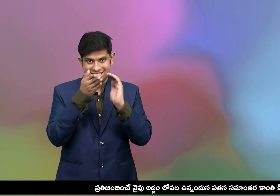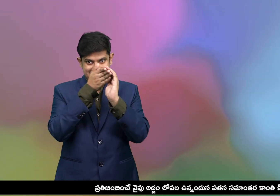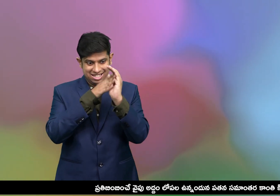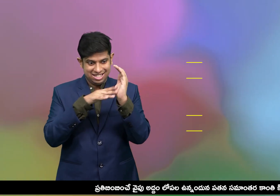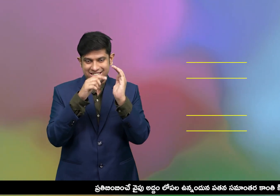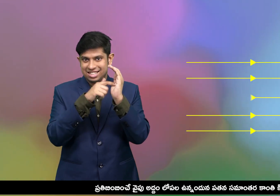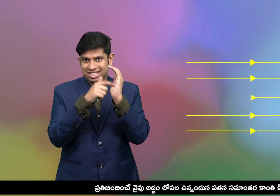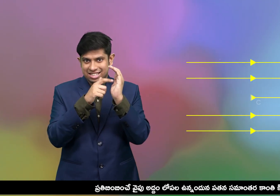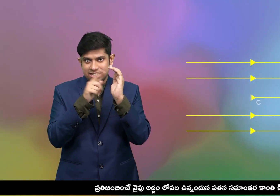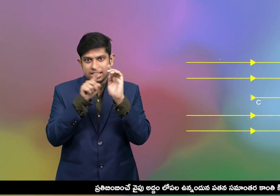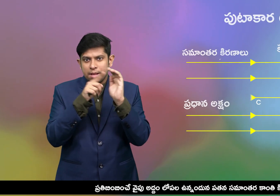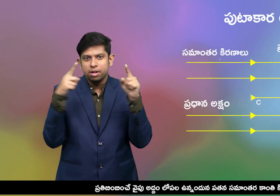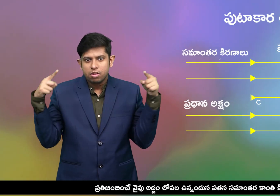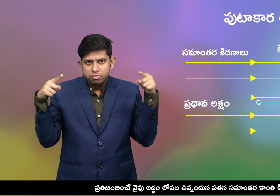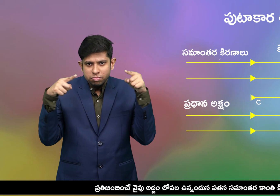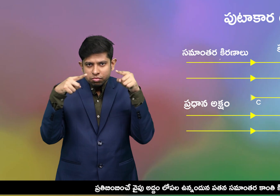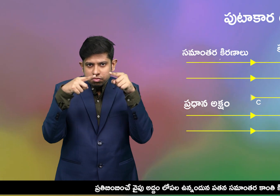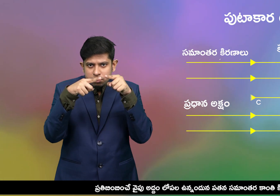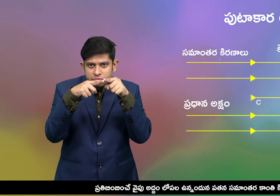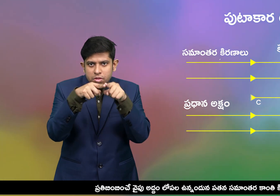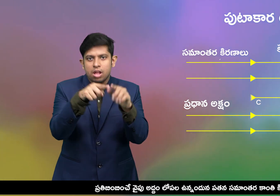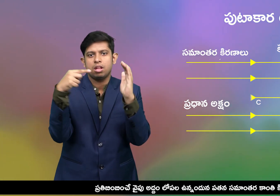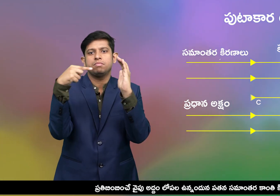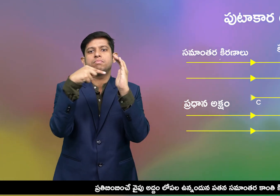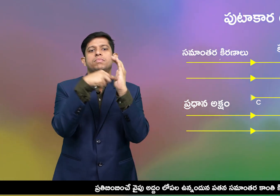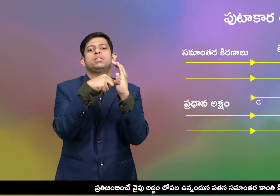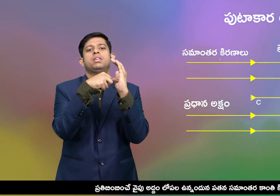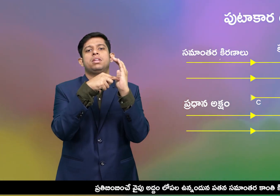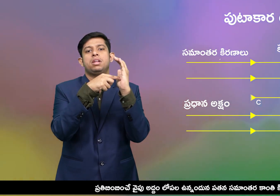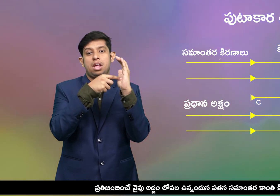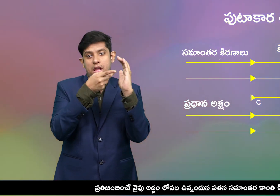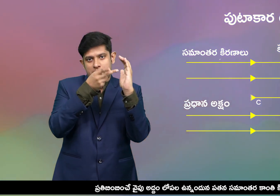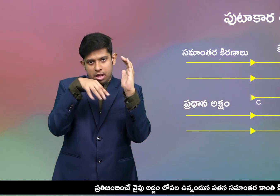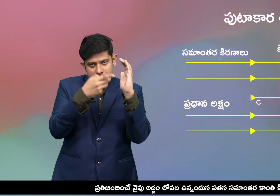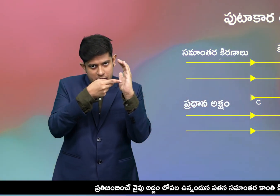ప్రతిబింబించే వైపు అద్దం లోపల ఉన్నందున పతన సమాంతర కాంతి కిరణాలు.